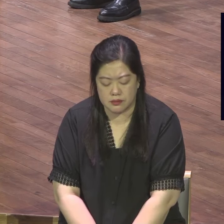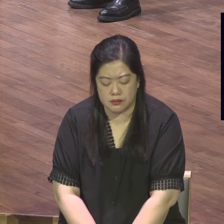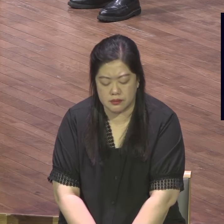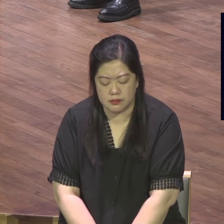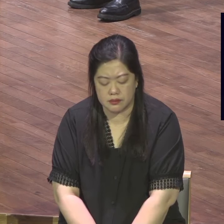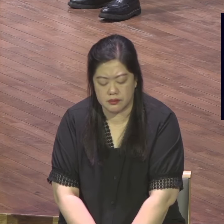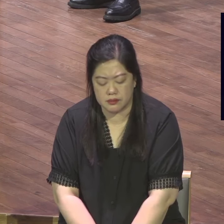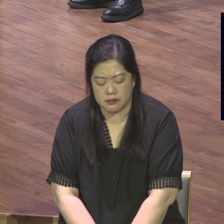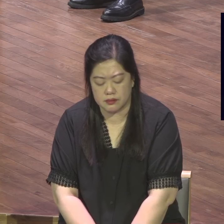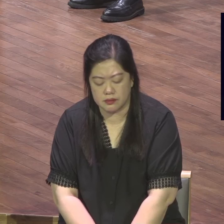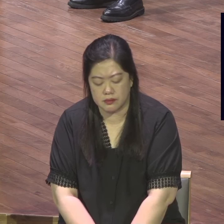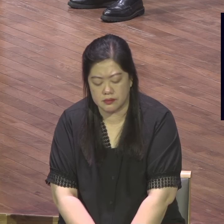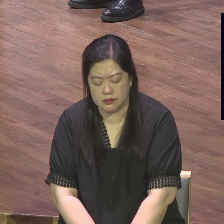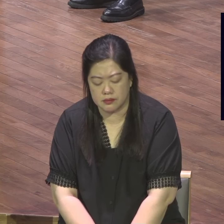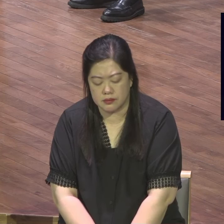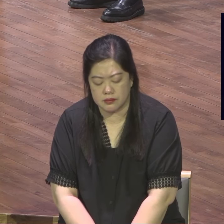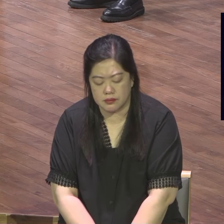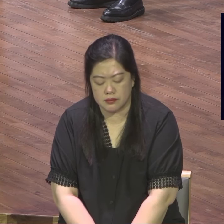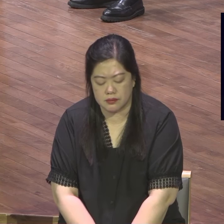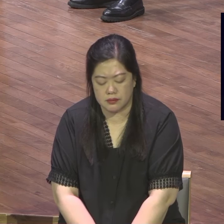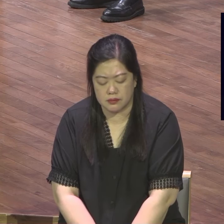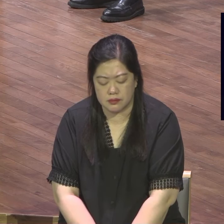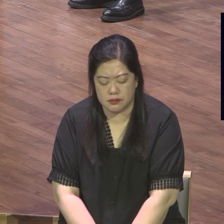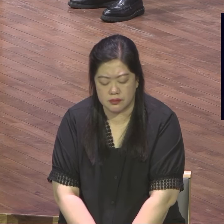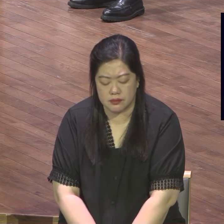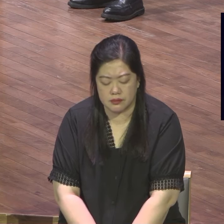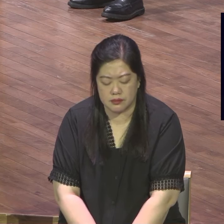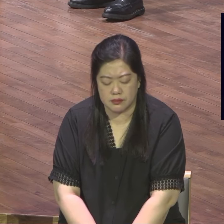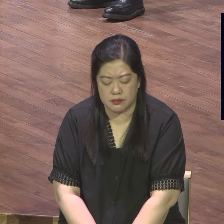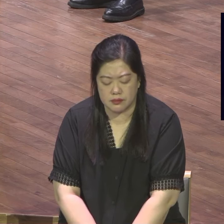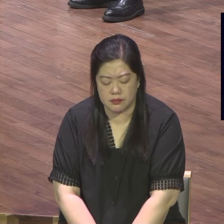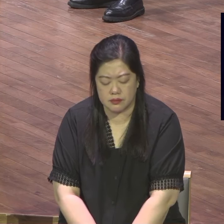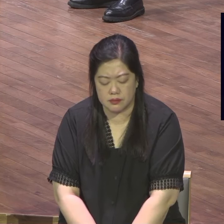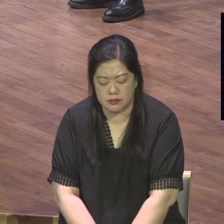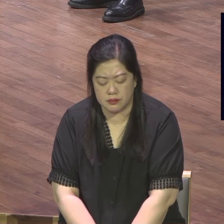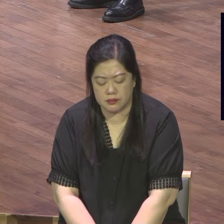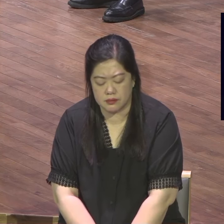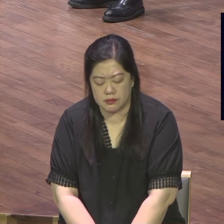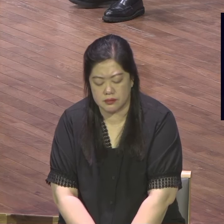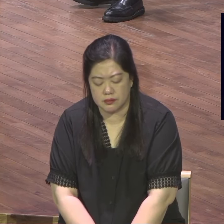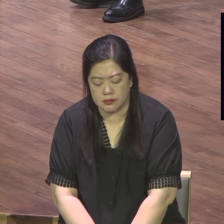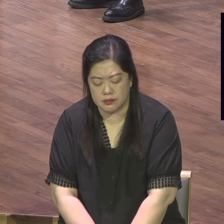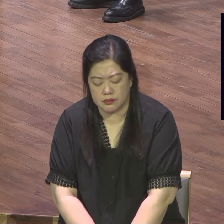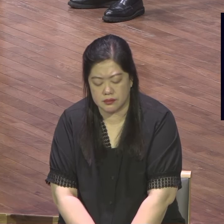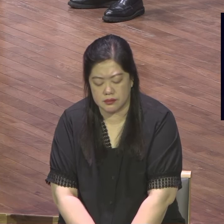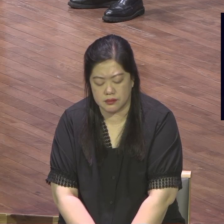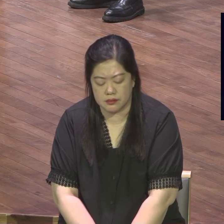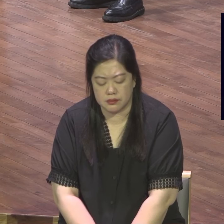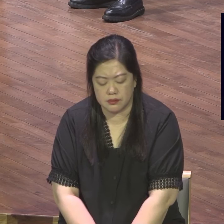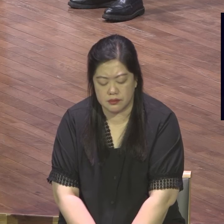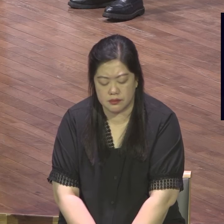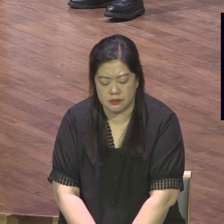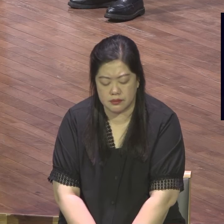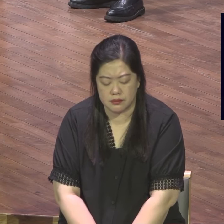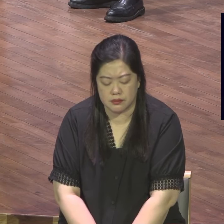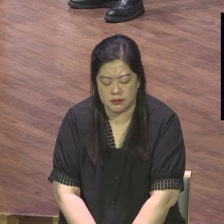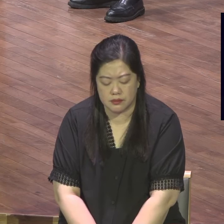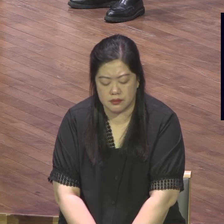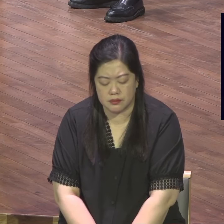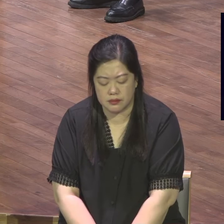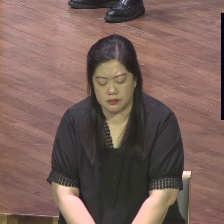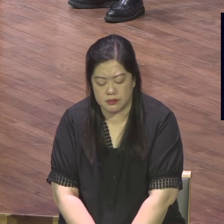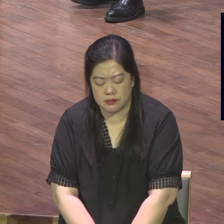권사님들과 우리 랩런트들과 우리 귀한 청년들과 우리 모든 분들이 하나님 원칙이 되고 원칙의 응답을